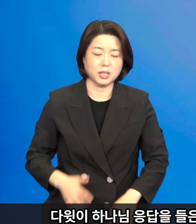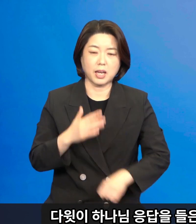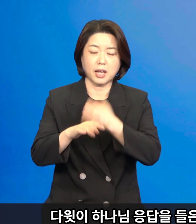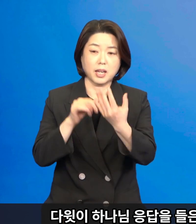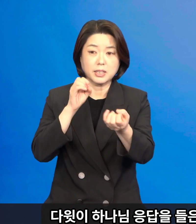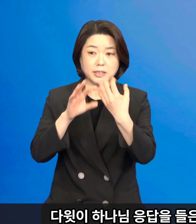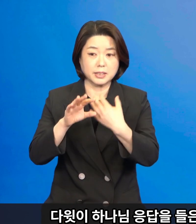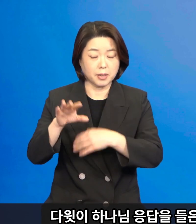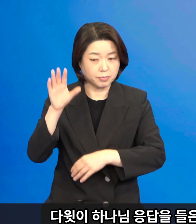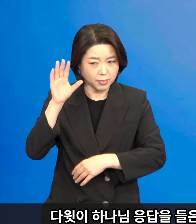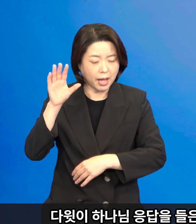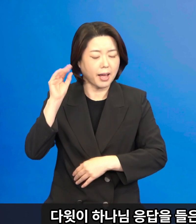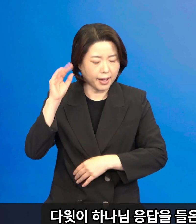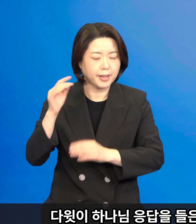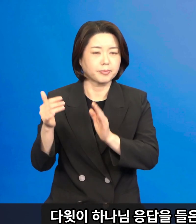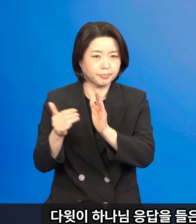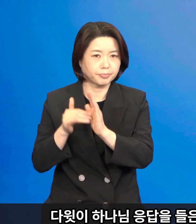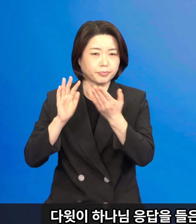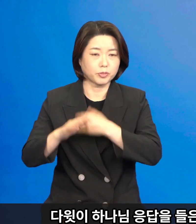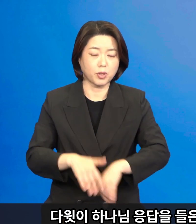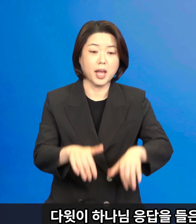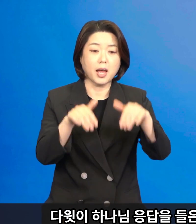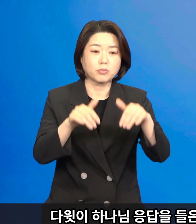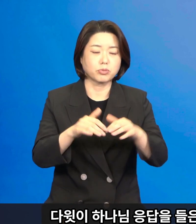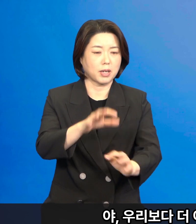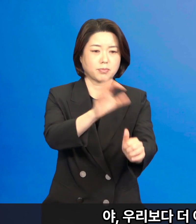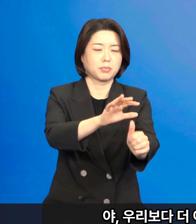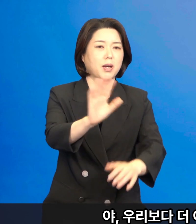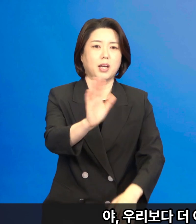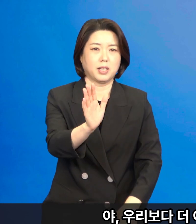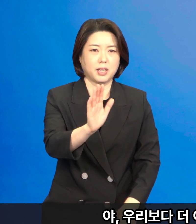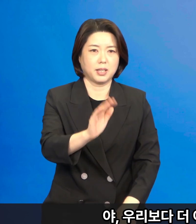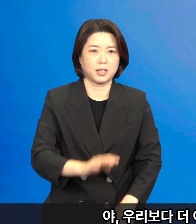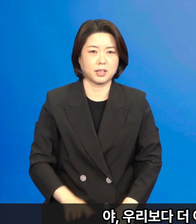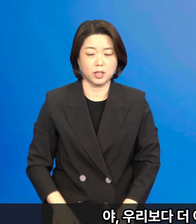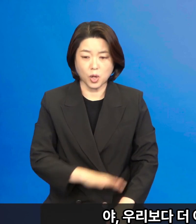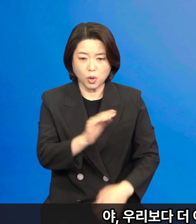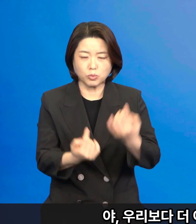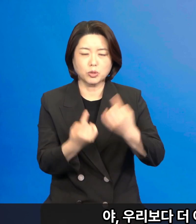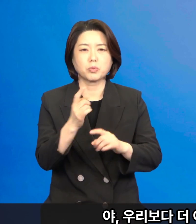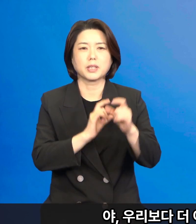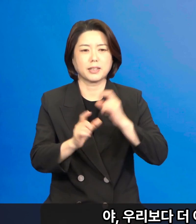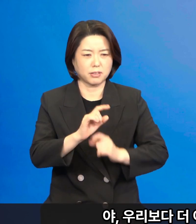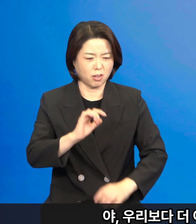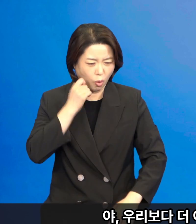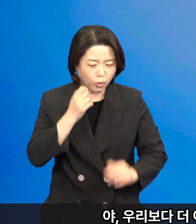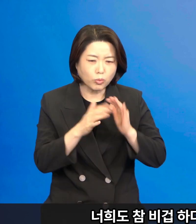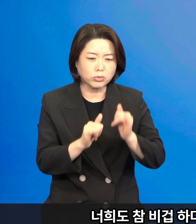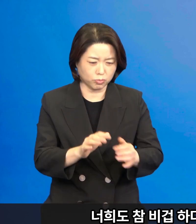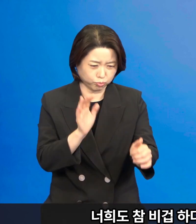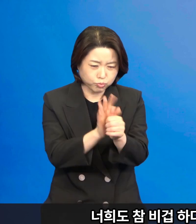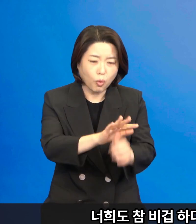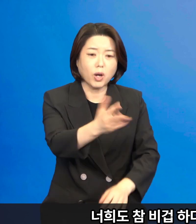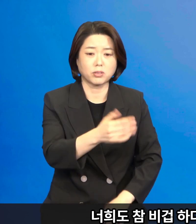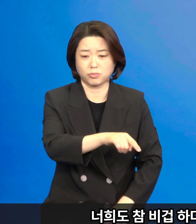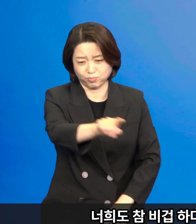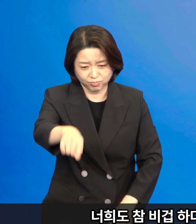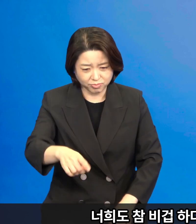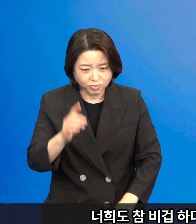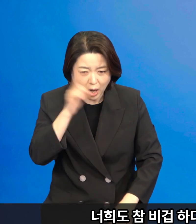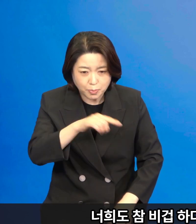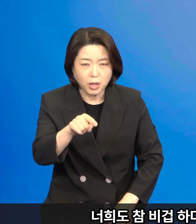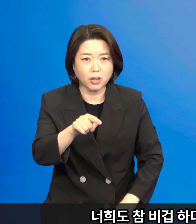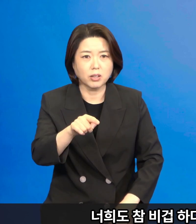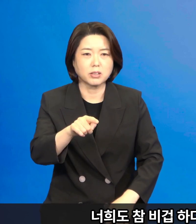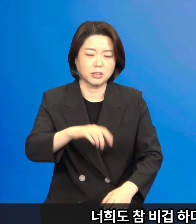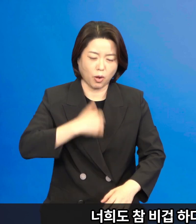들은 다음에 부하들을 책망하지 않습니다. 야, 우리보다 더 어려운 사람들을 도와줘야지, 너희들 참 비겁하다,